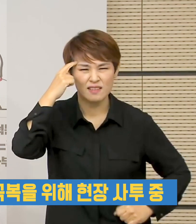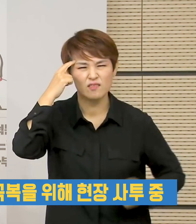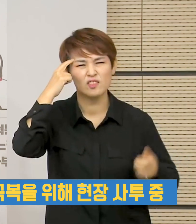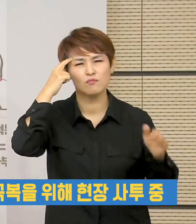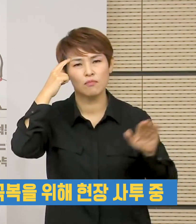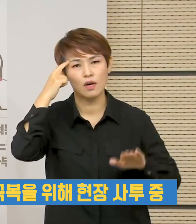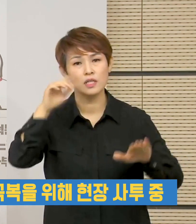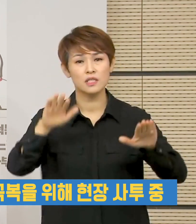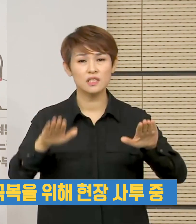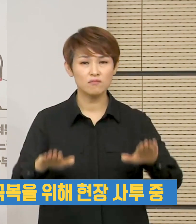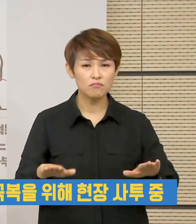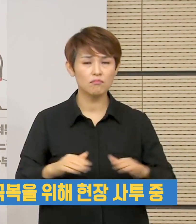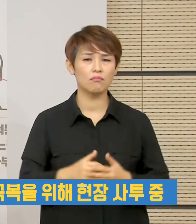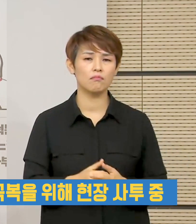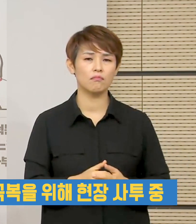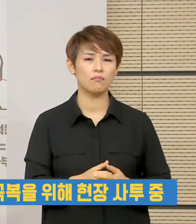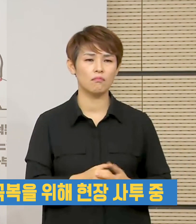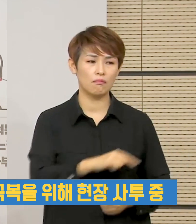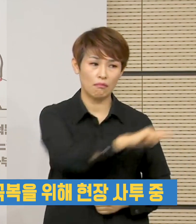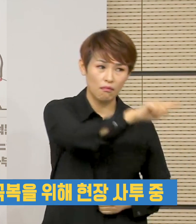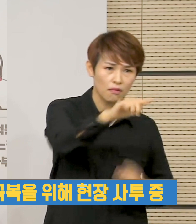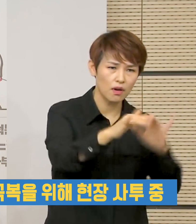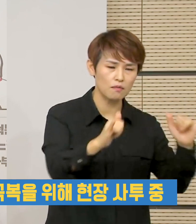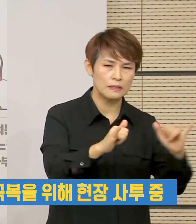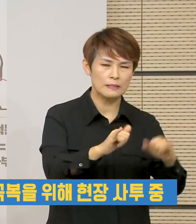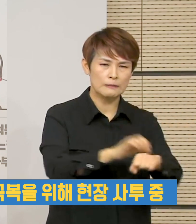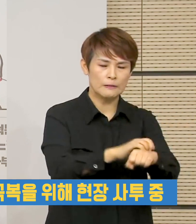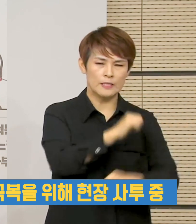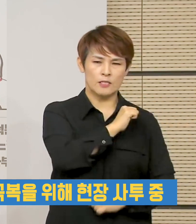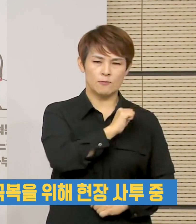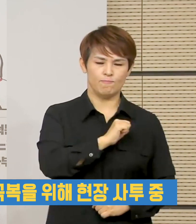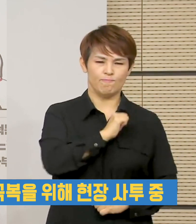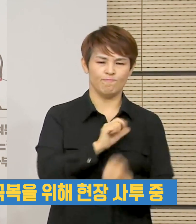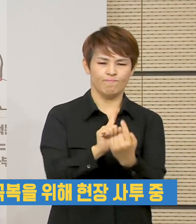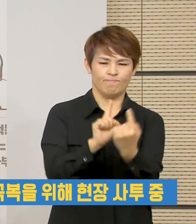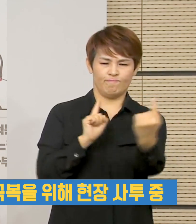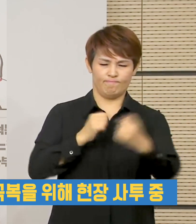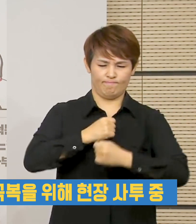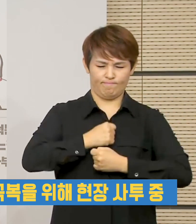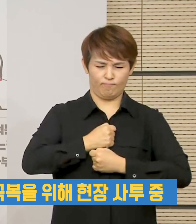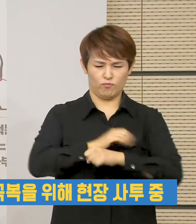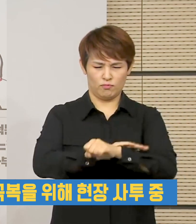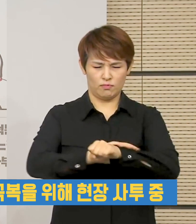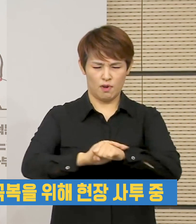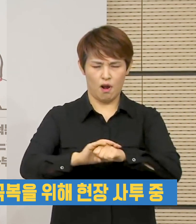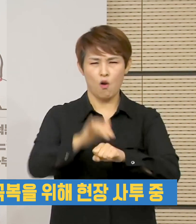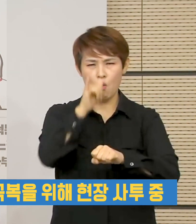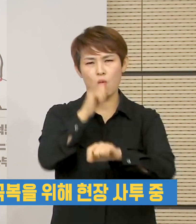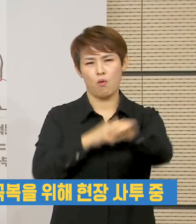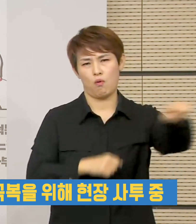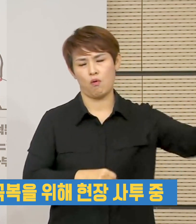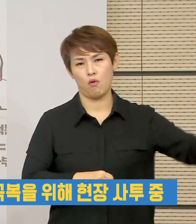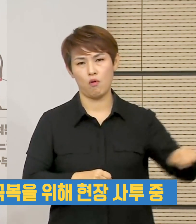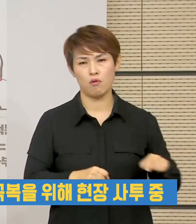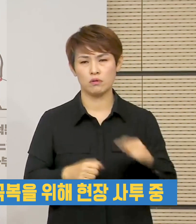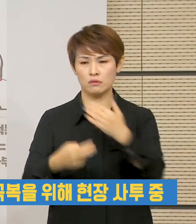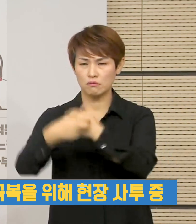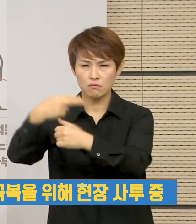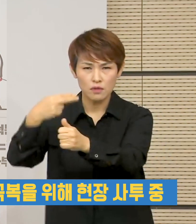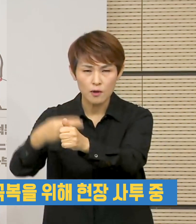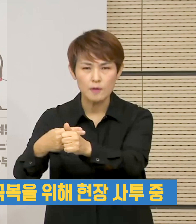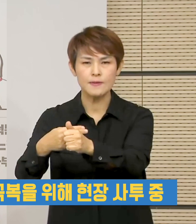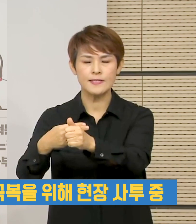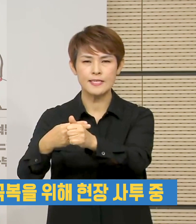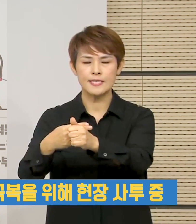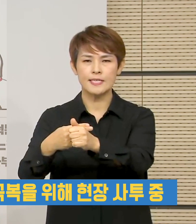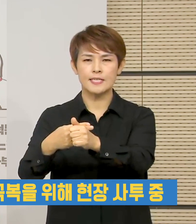지금 이 순간에도 누군가는 불편을 참아가며 사회적 그리 2기를 실천하고 있고 많은 어려우신 분들이 홍기원